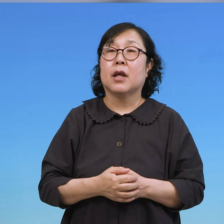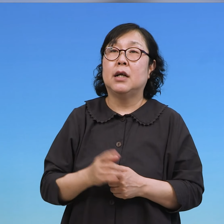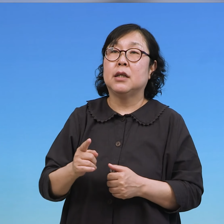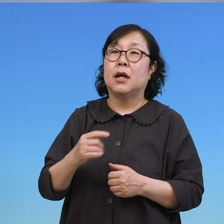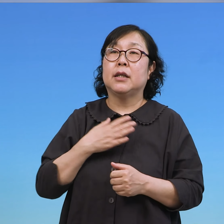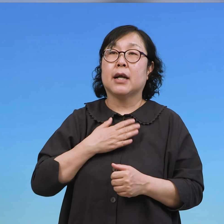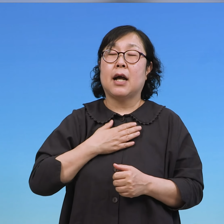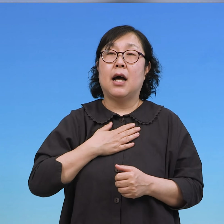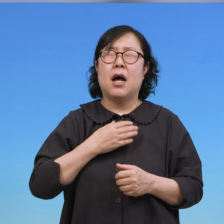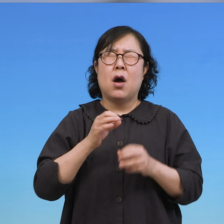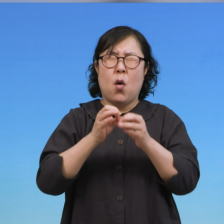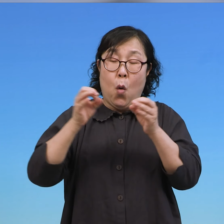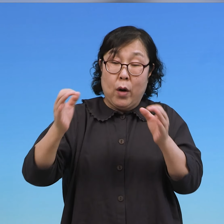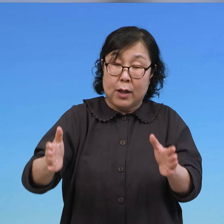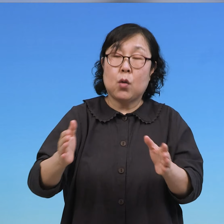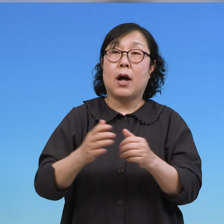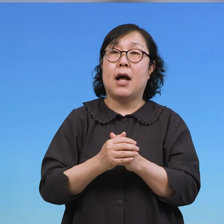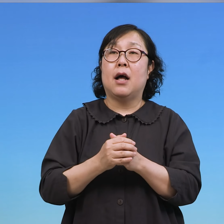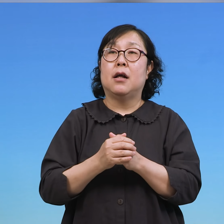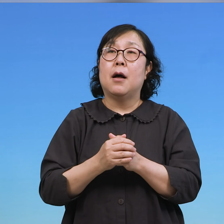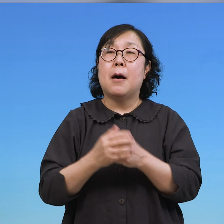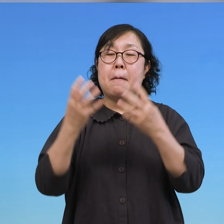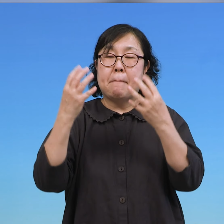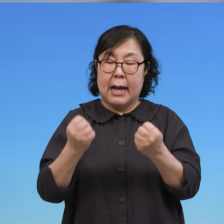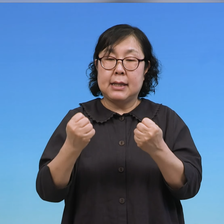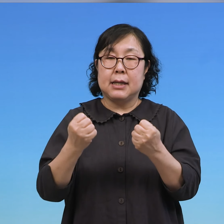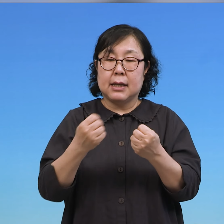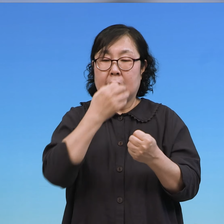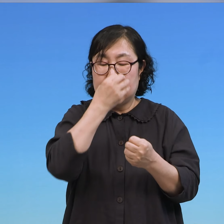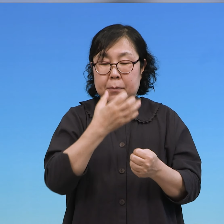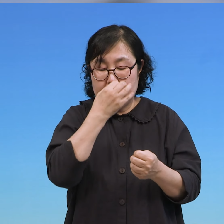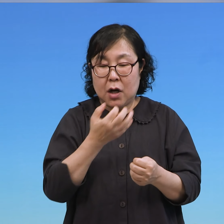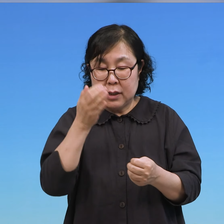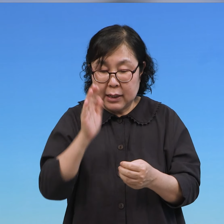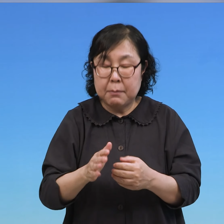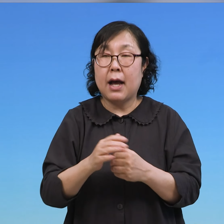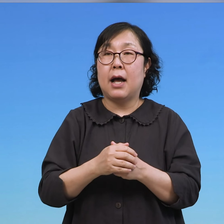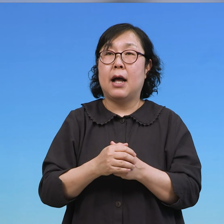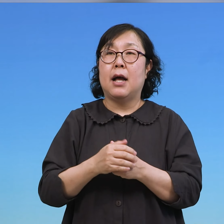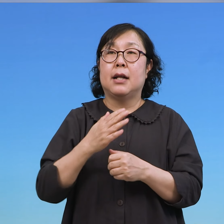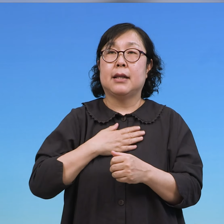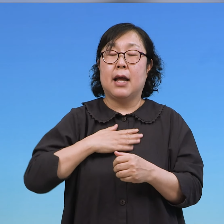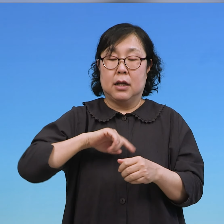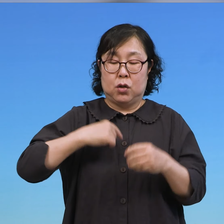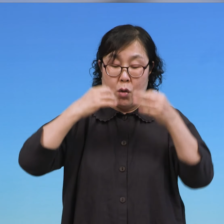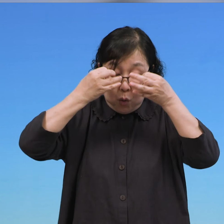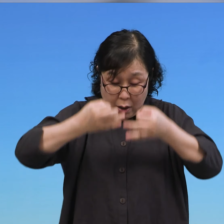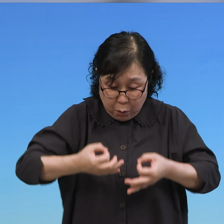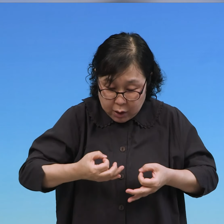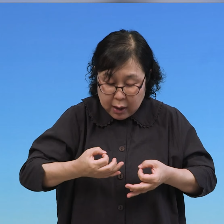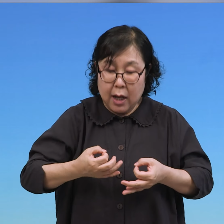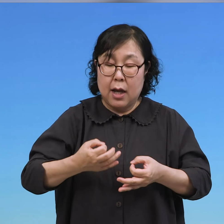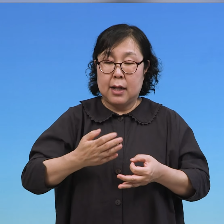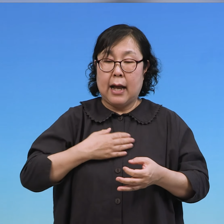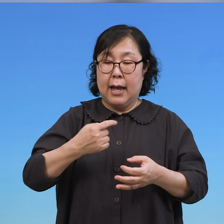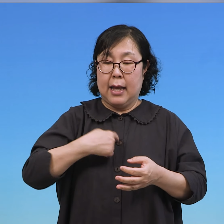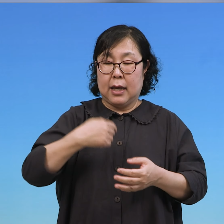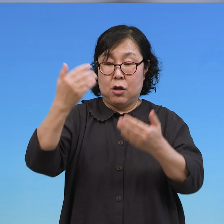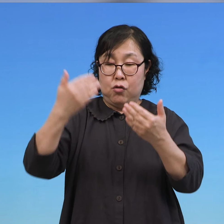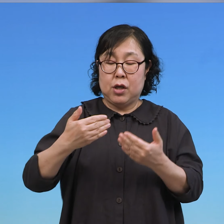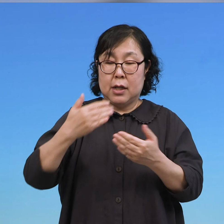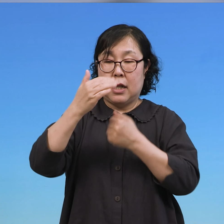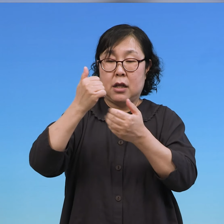아팠고 많은 시간, 참 괴로운 시간을 보내고 불면의 시간도 보내고 했지만, 그러나 저에게 돌아보니까 하나님 주신 선물이